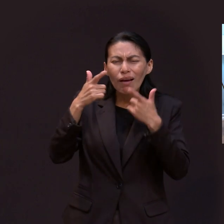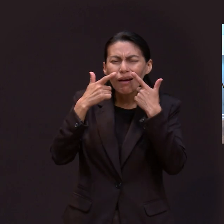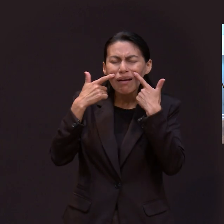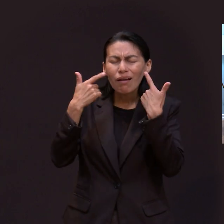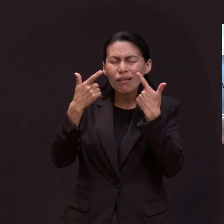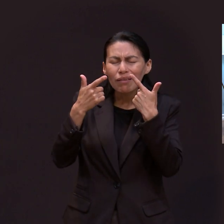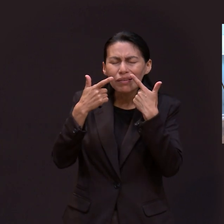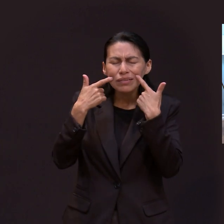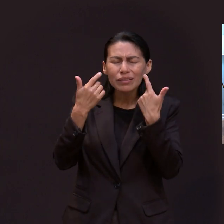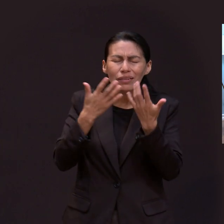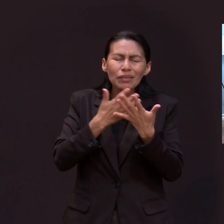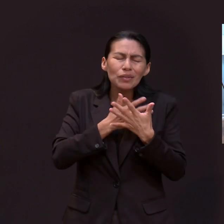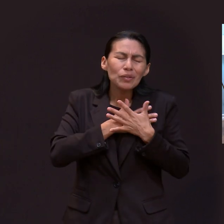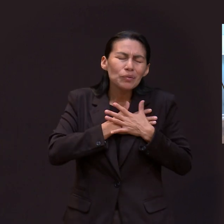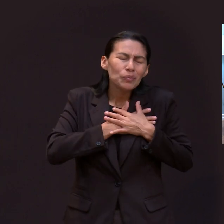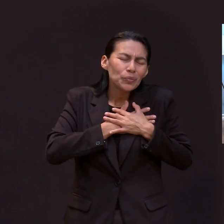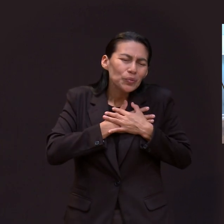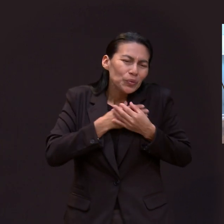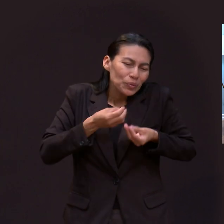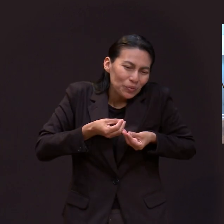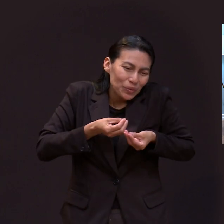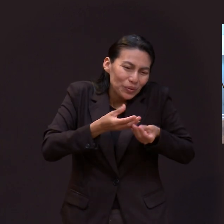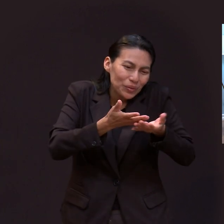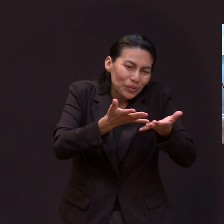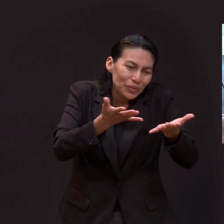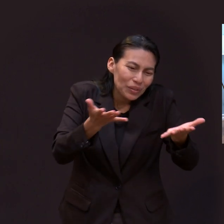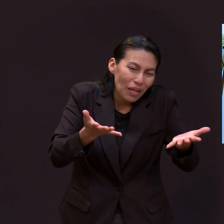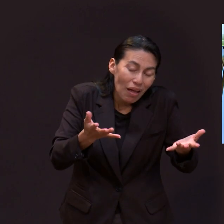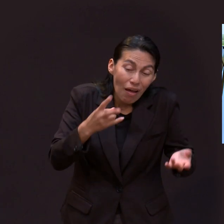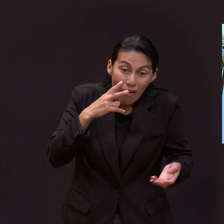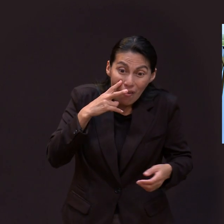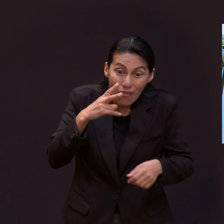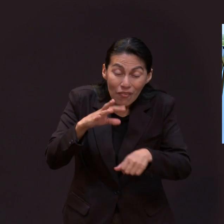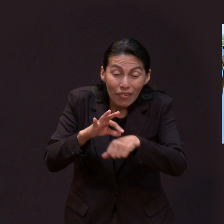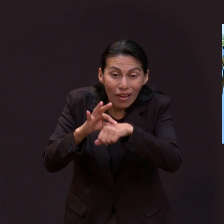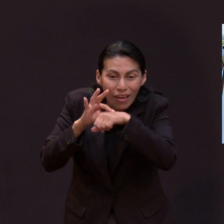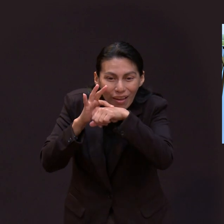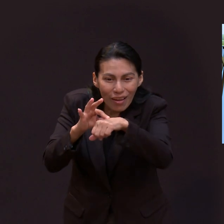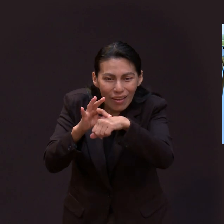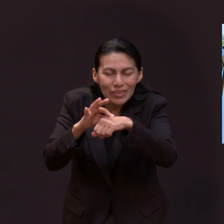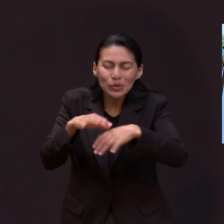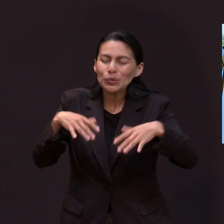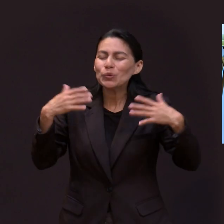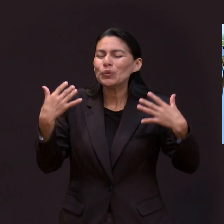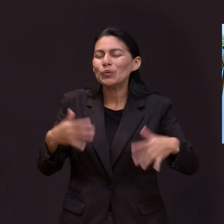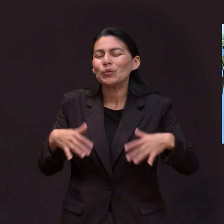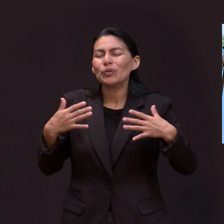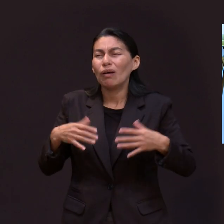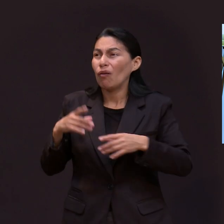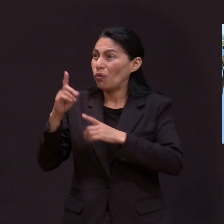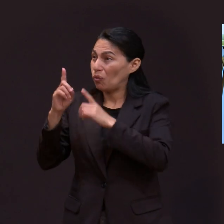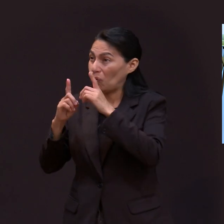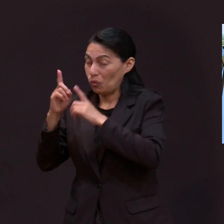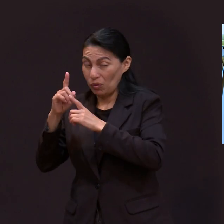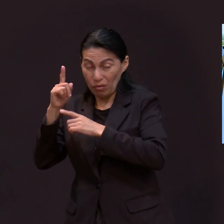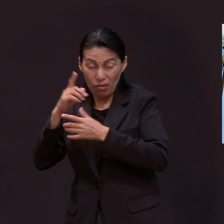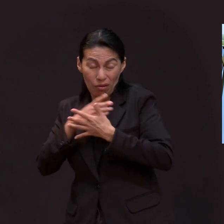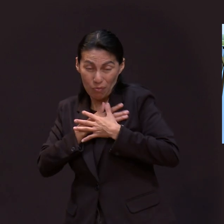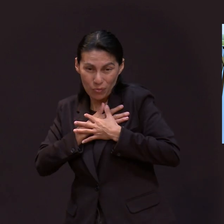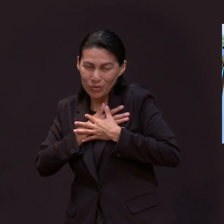como dios manifiesta su gracia tan palpable mente no hay duda de la